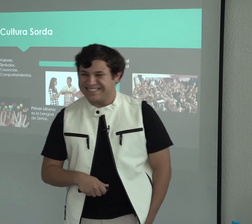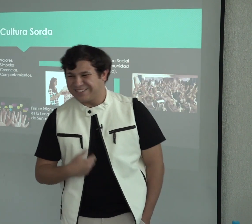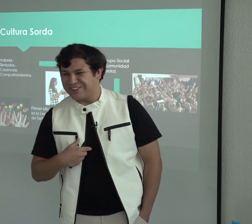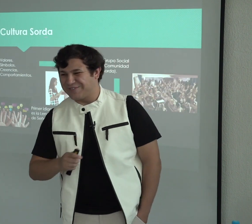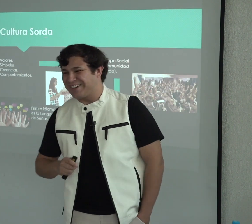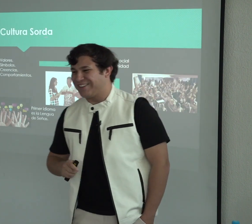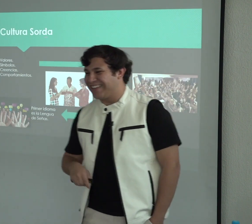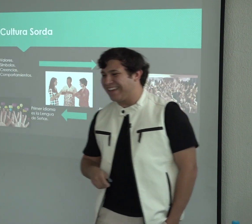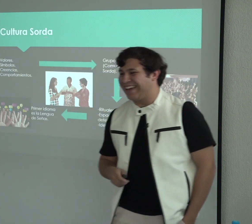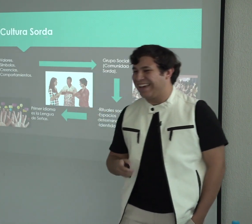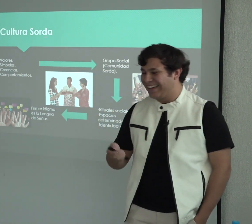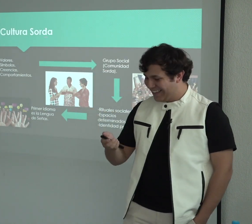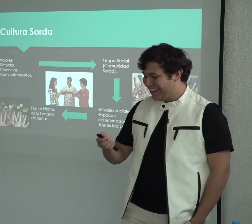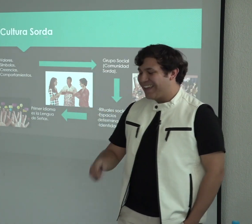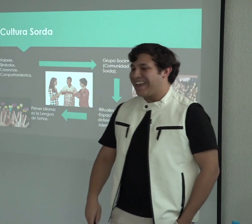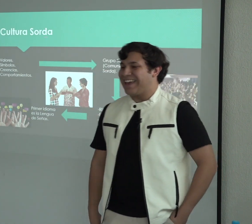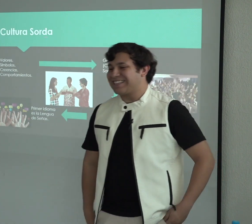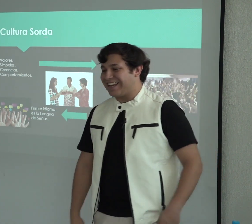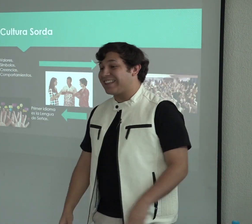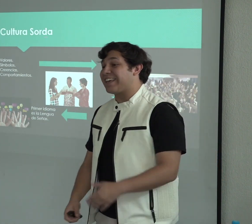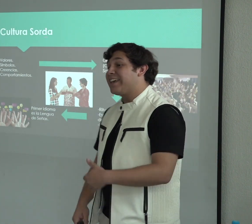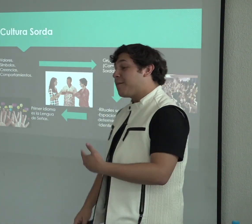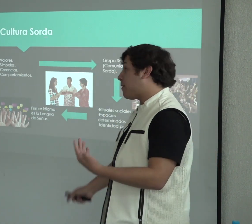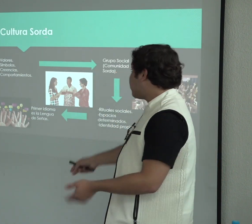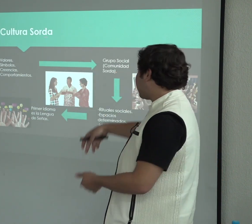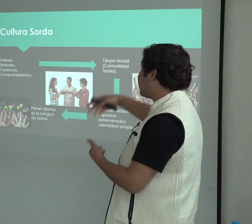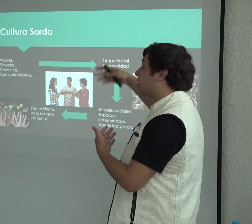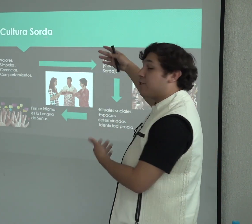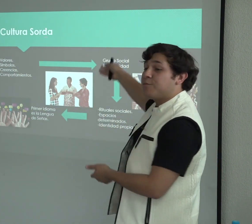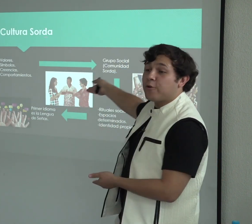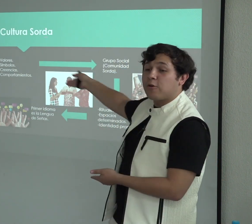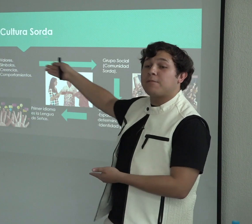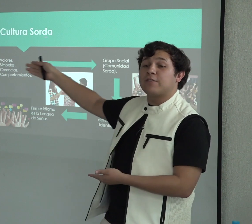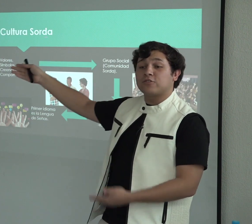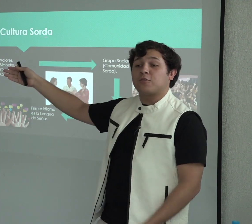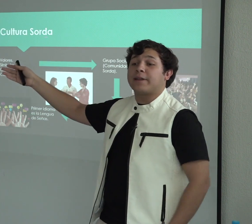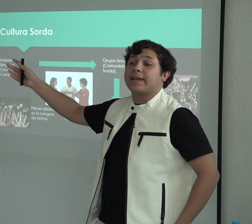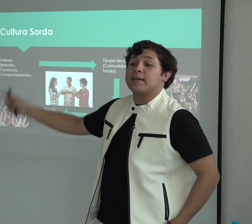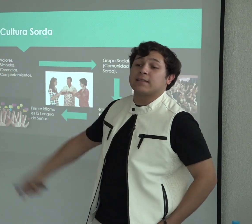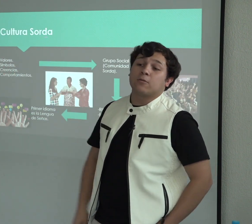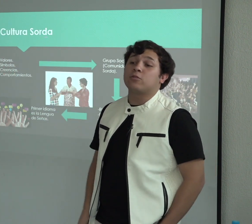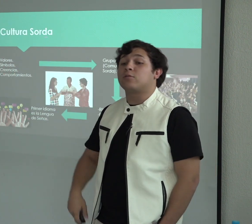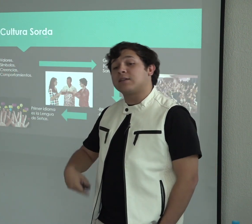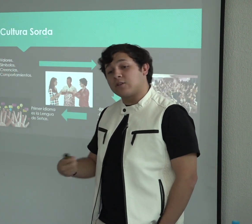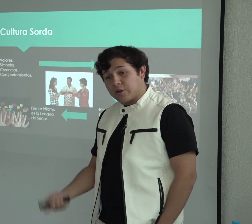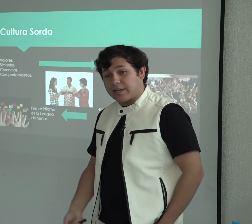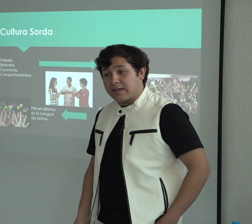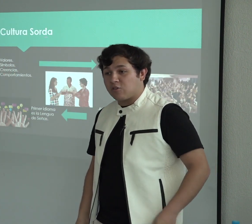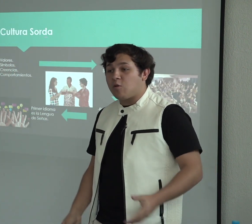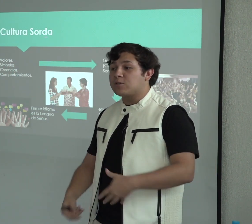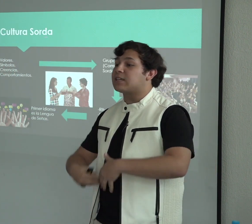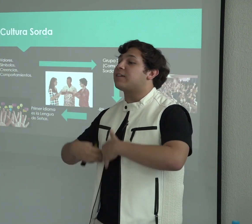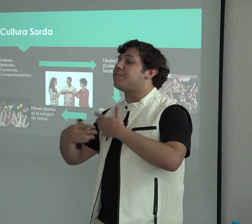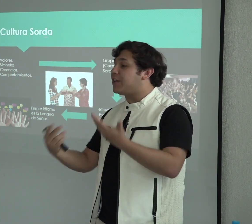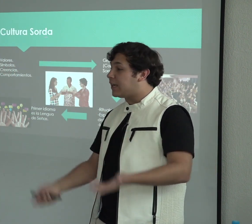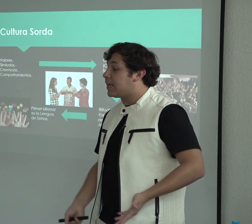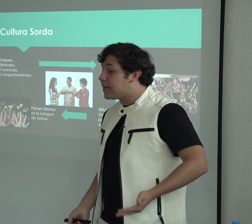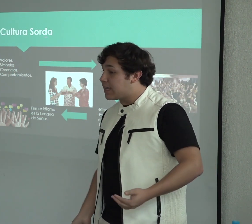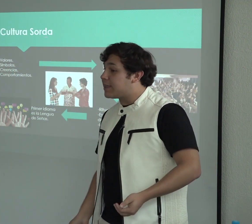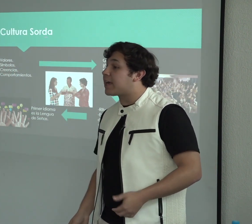Soy yo, perdón. Excelente. Vamos a iniciar un poco hablando sobre qué es la cultura sorda, cómo se define y de qué